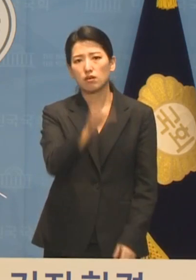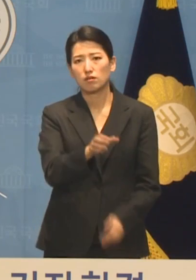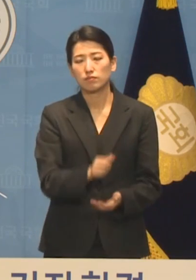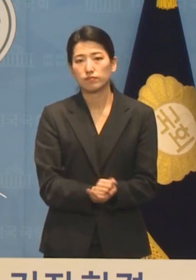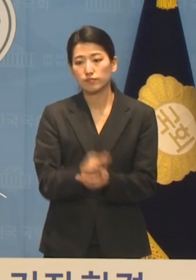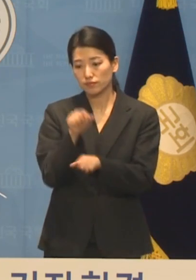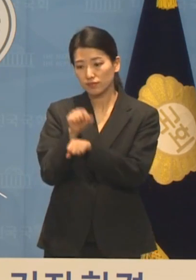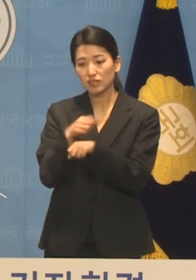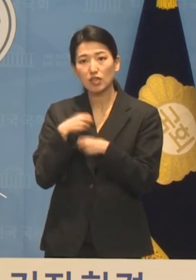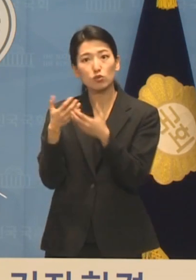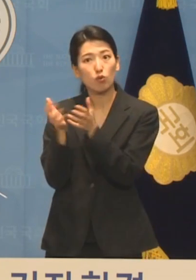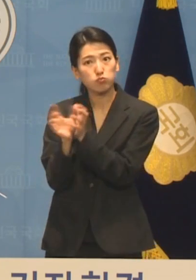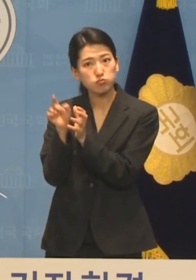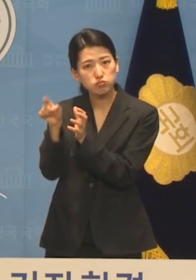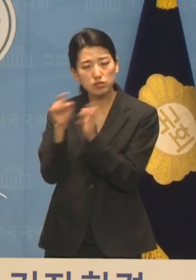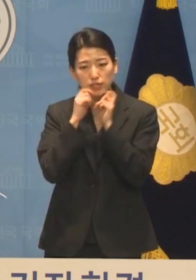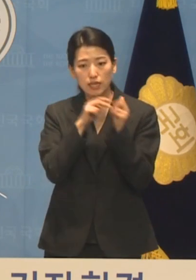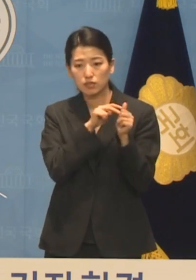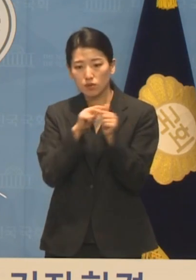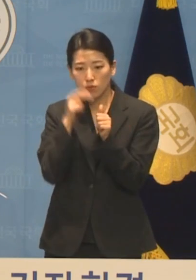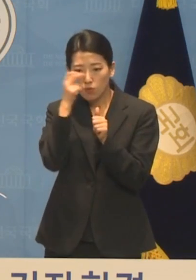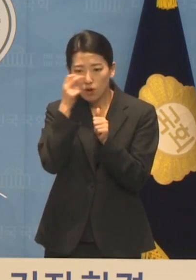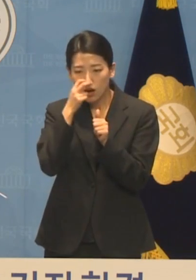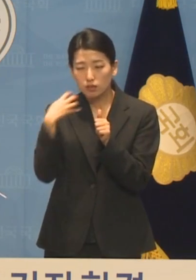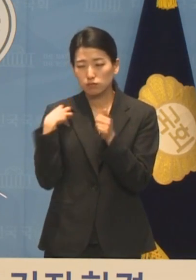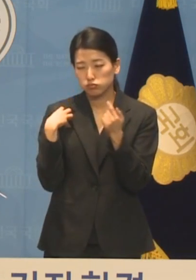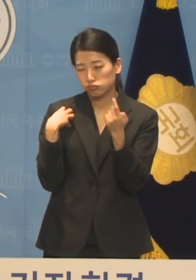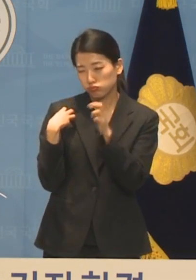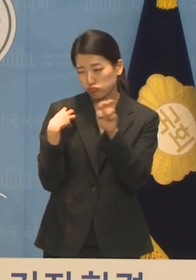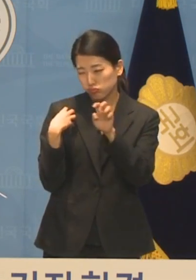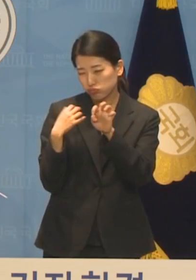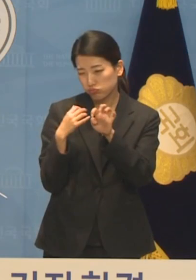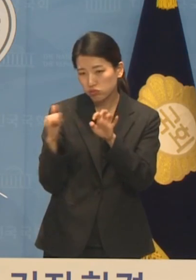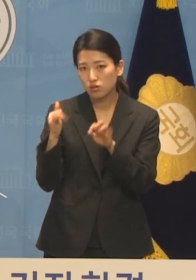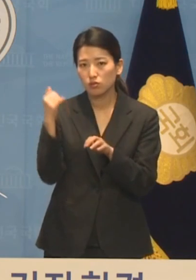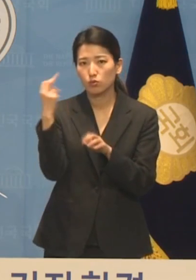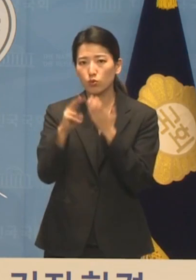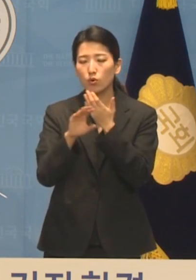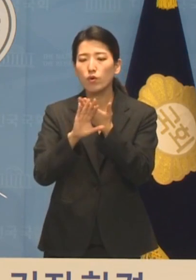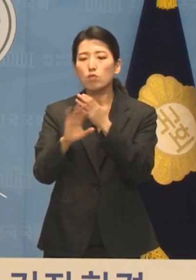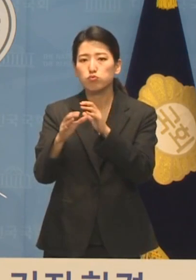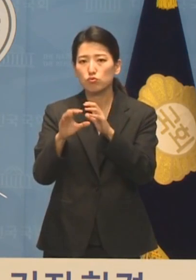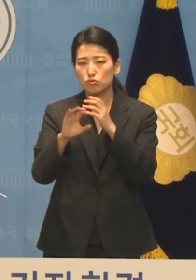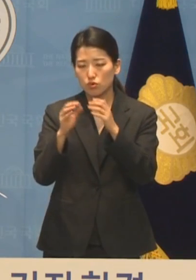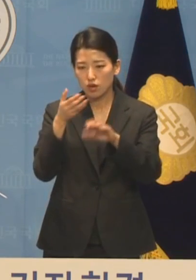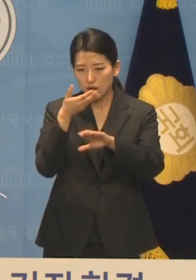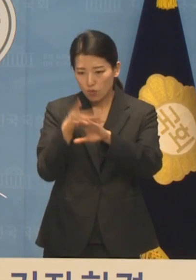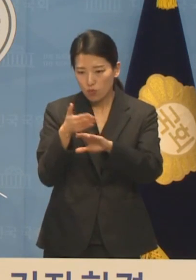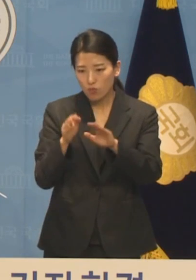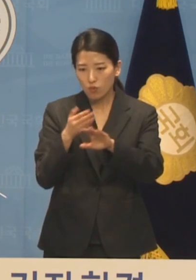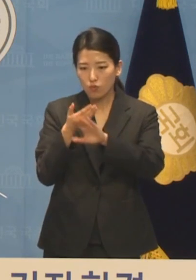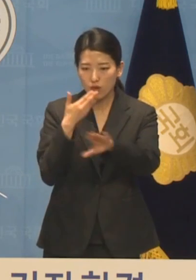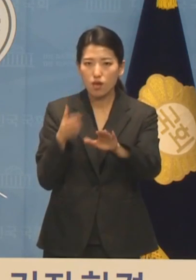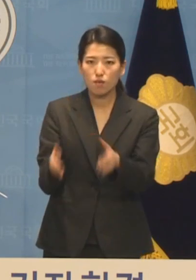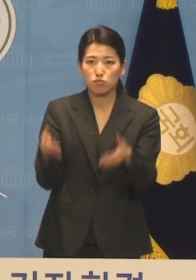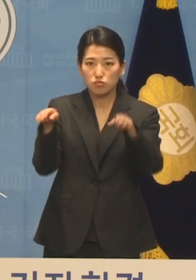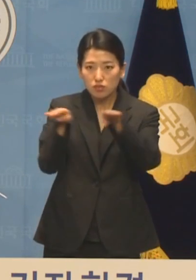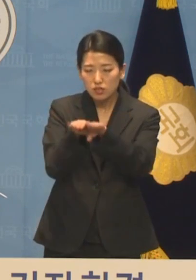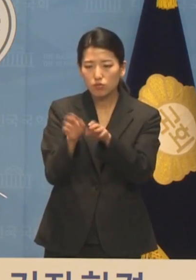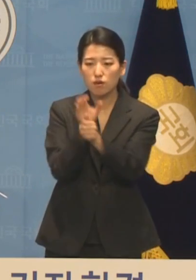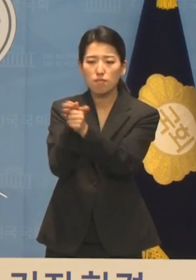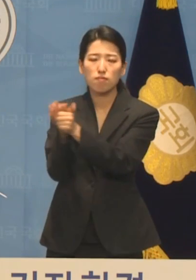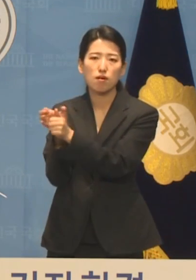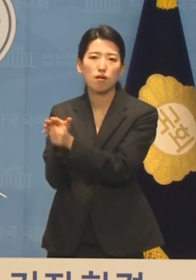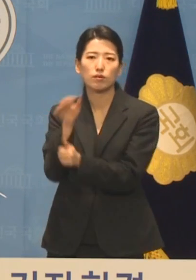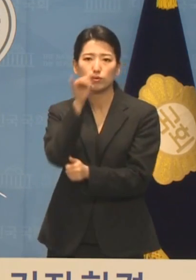경우 수십 명의 전담 직원과 20여 개의 전문 보안업체를 통해 보안 시스템을 관리하는 것과는 크게 비교되는